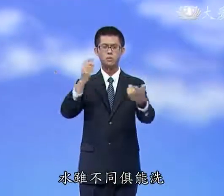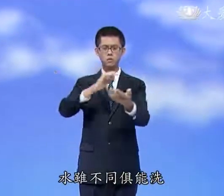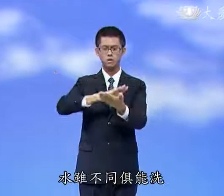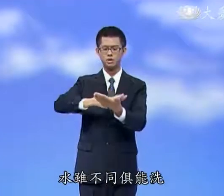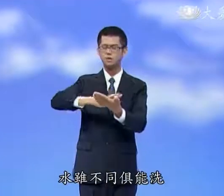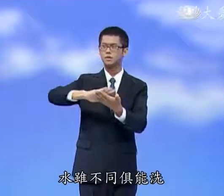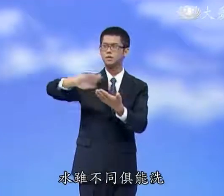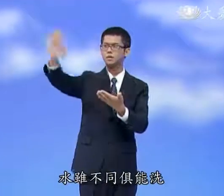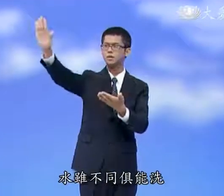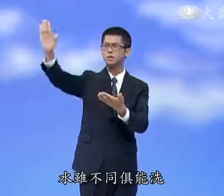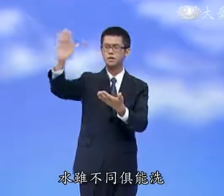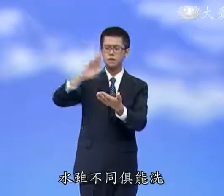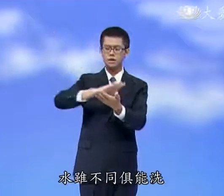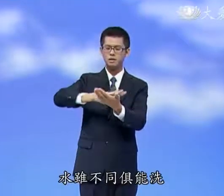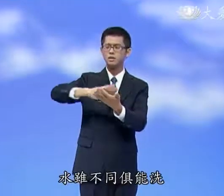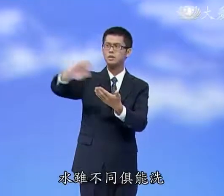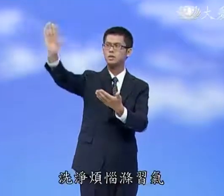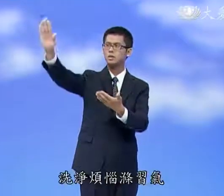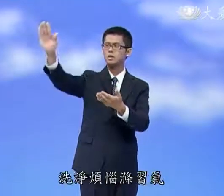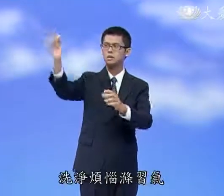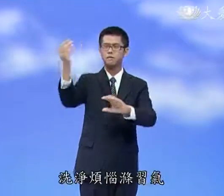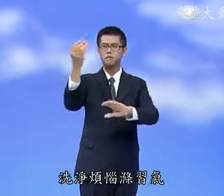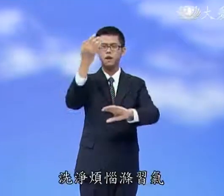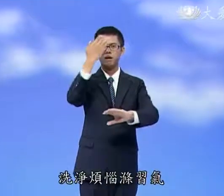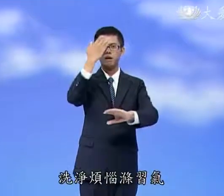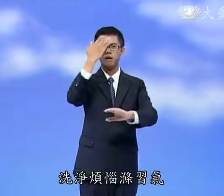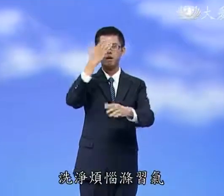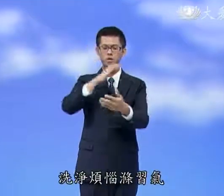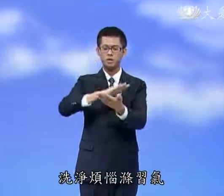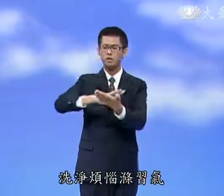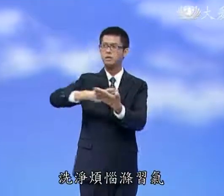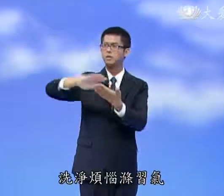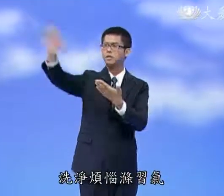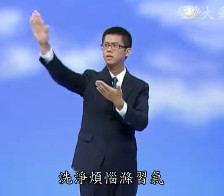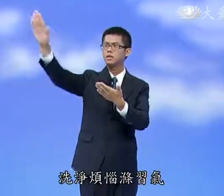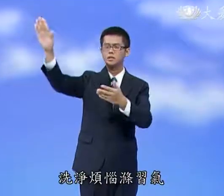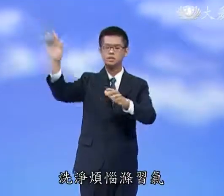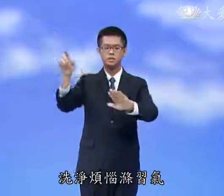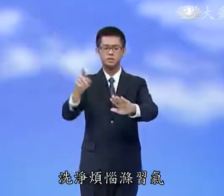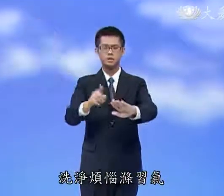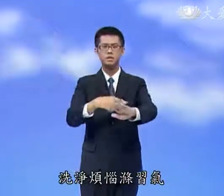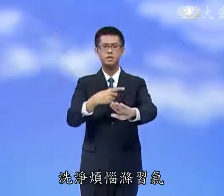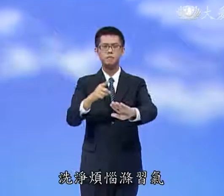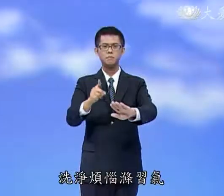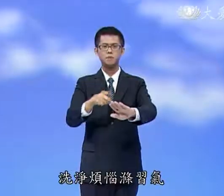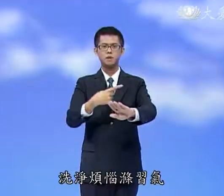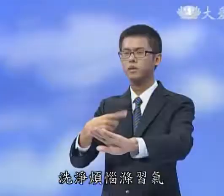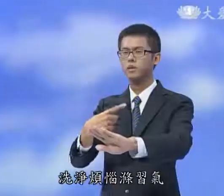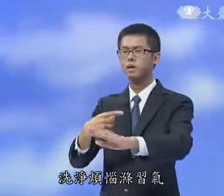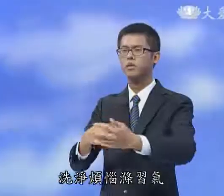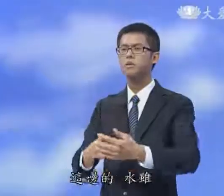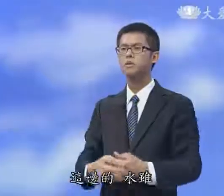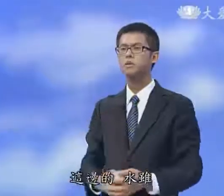俱能洗，洗净烦恼，涤习气。这边的